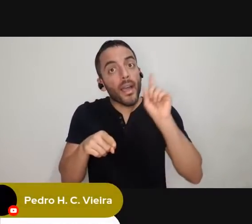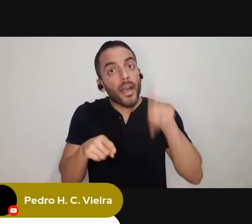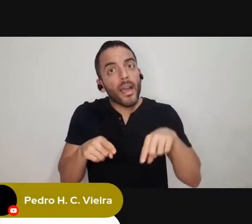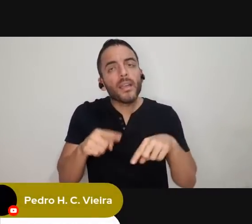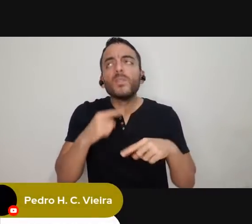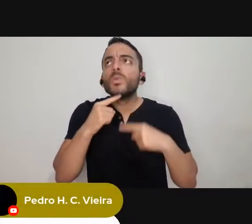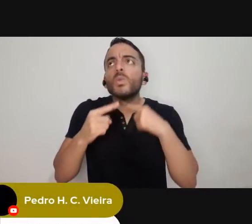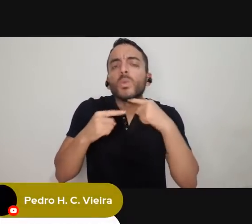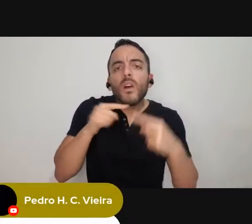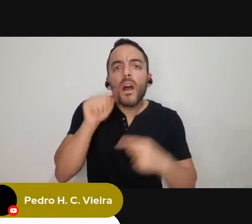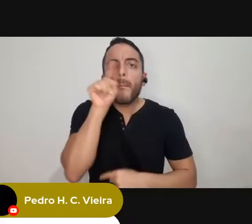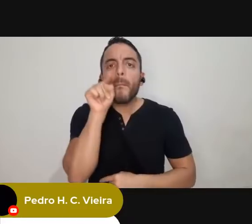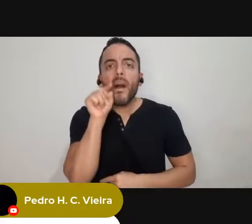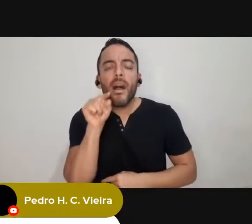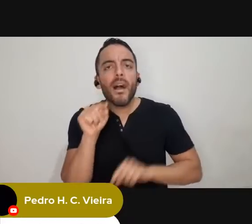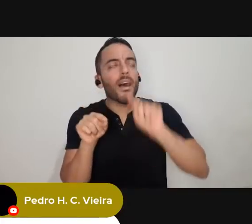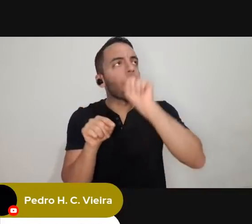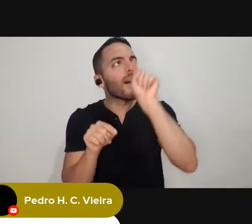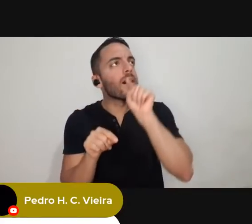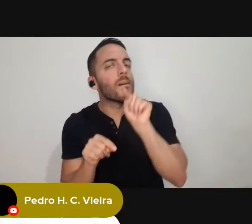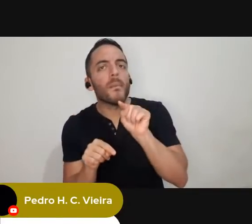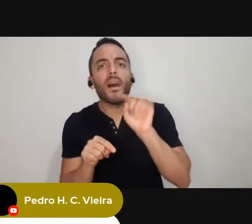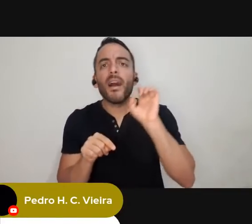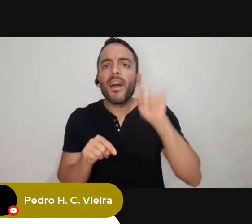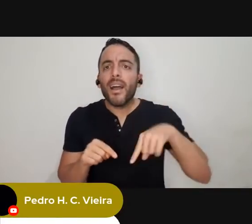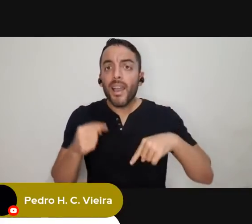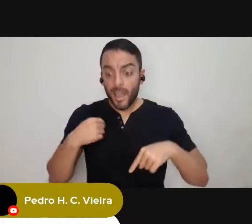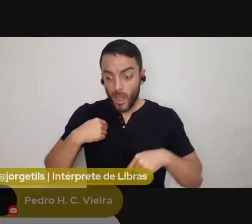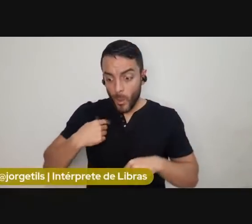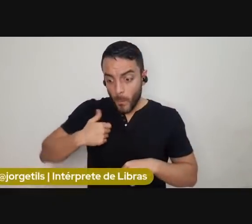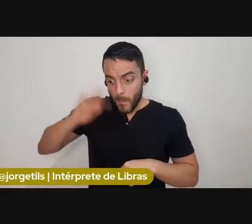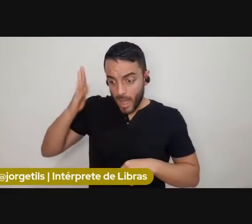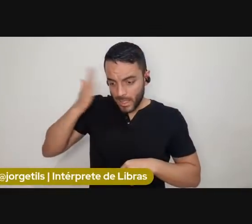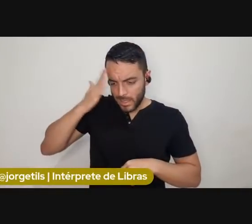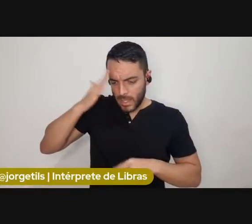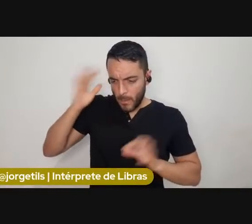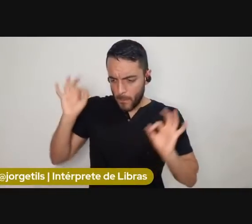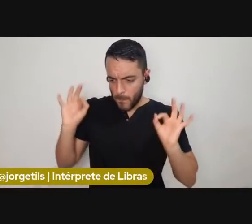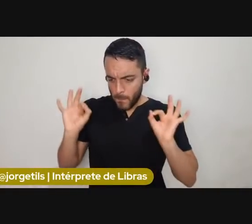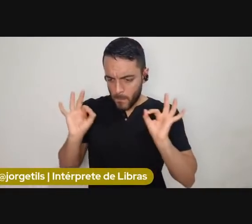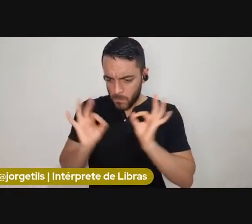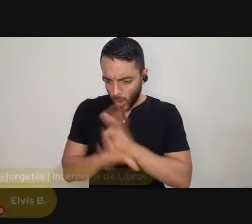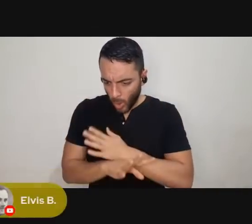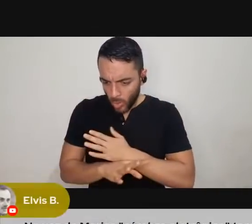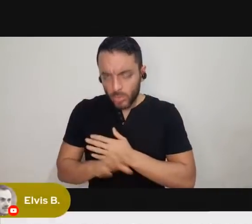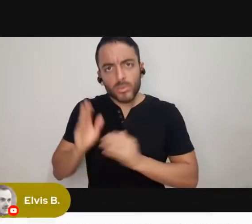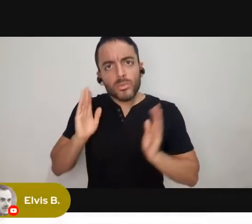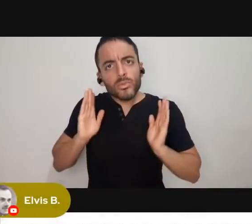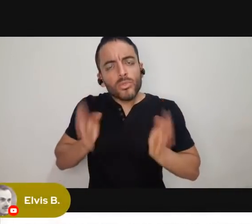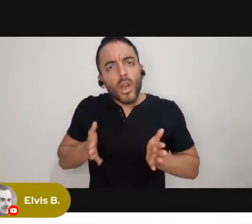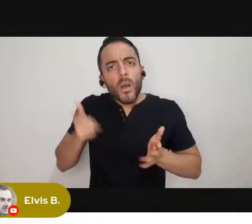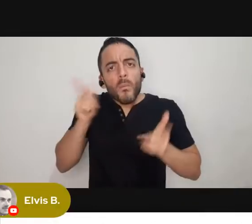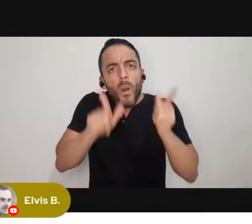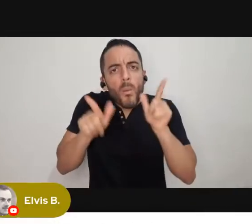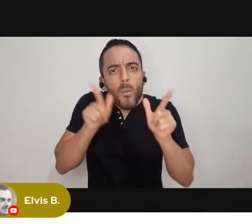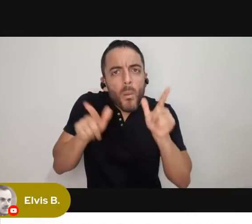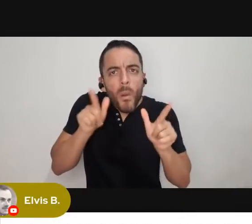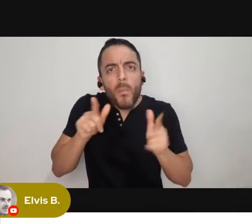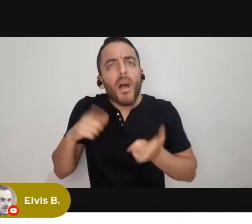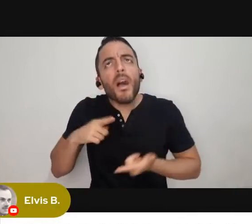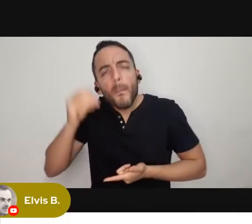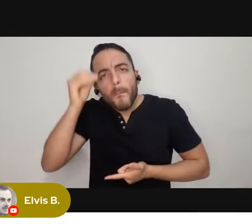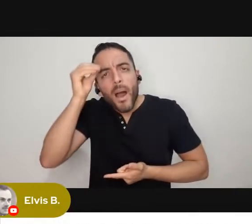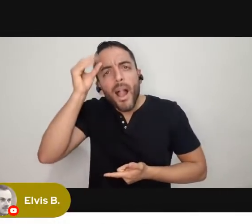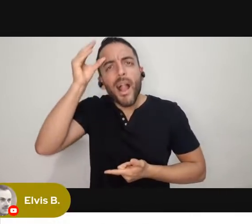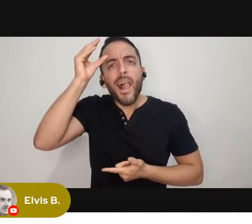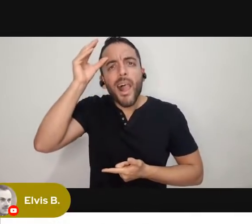sobrepondo nessa... Quanto mais a gente sabe, quanto mais a gente conquista, quanto mais a gente